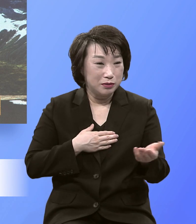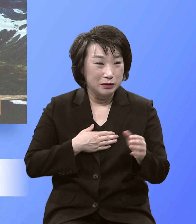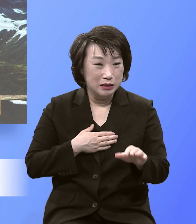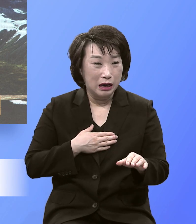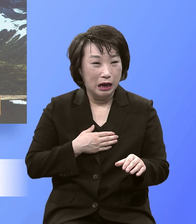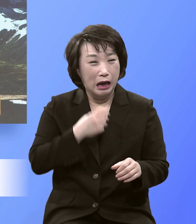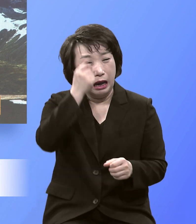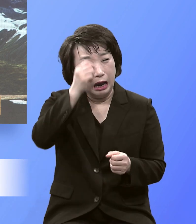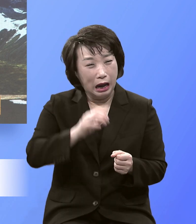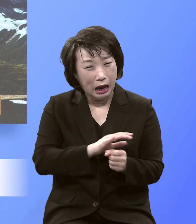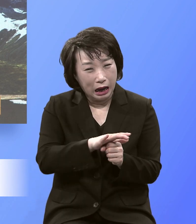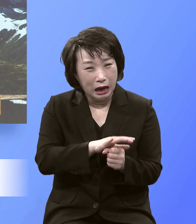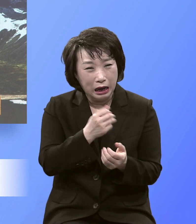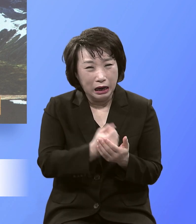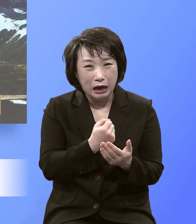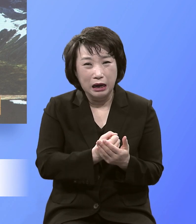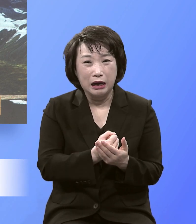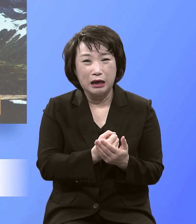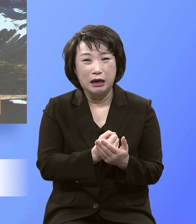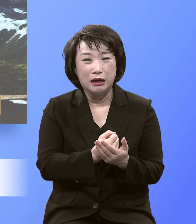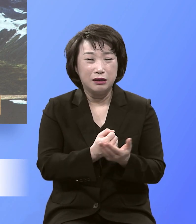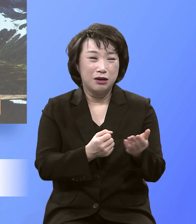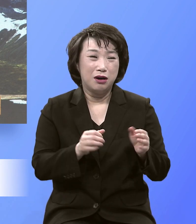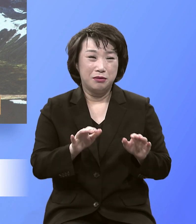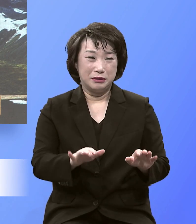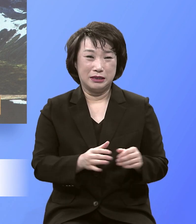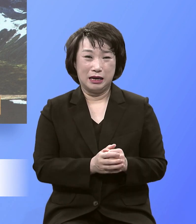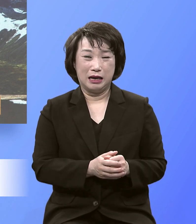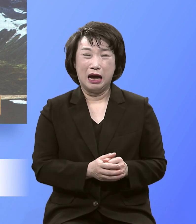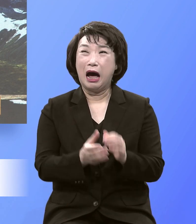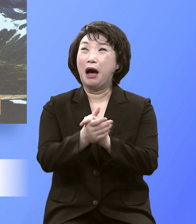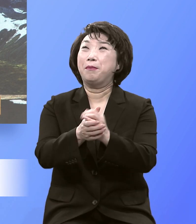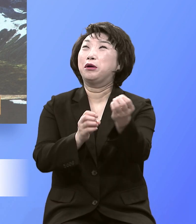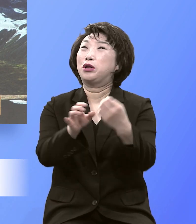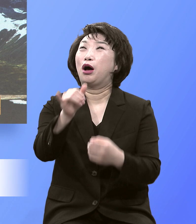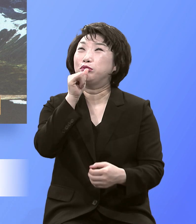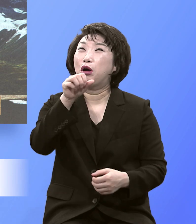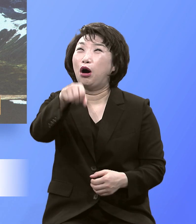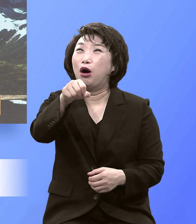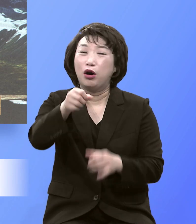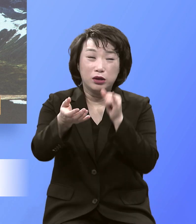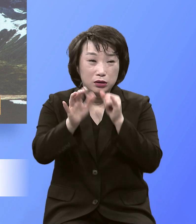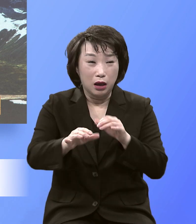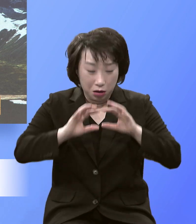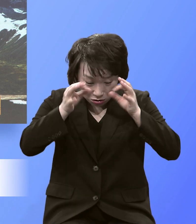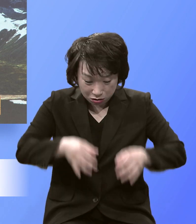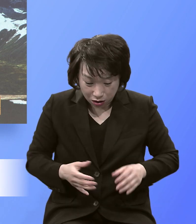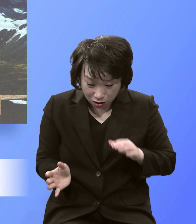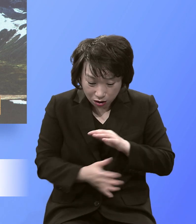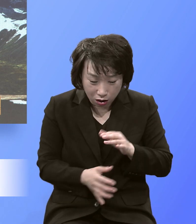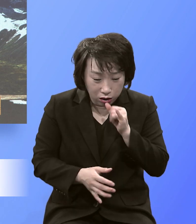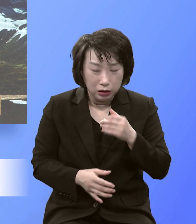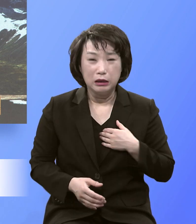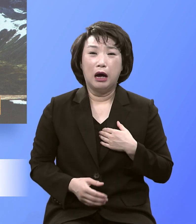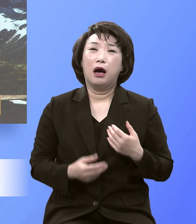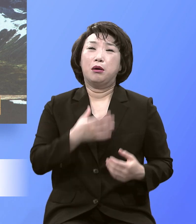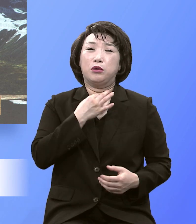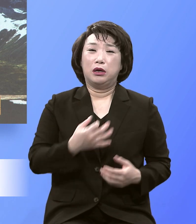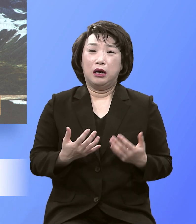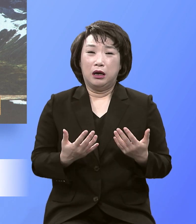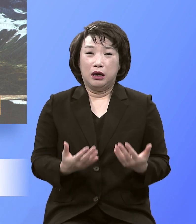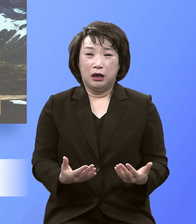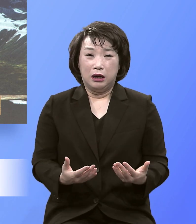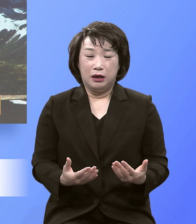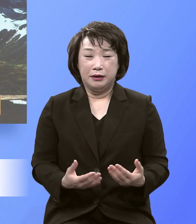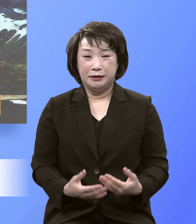정말로 비참하고 참혹하게 그저 아멘은 하고 있지만 실상은 없는 자가 됐다면 이보다 불행한 자가